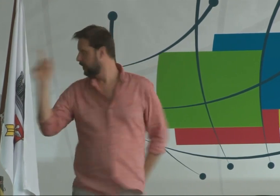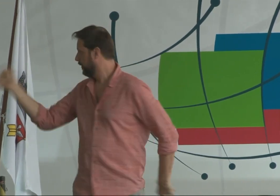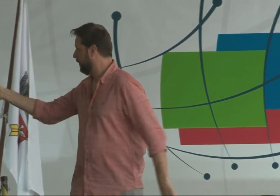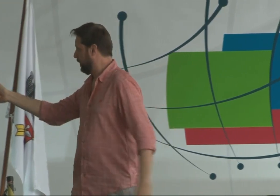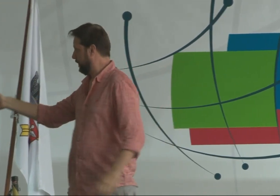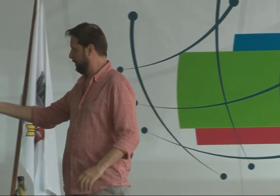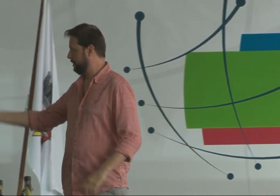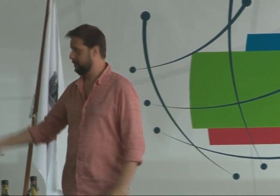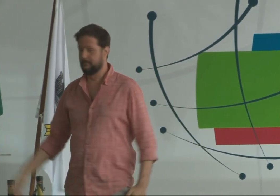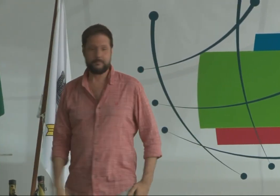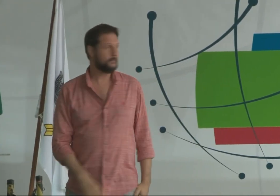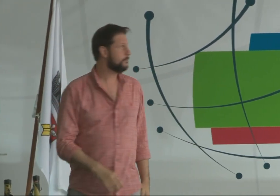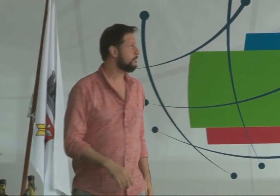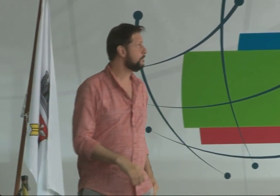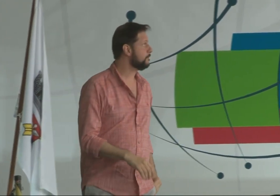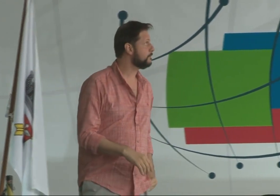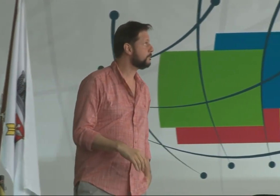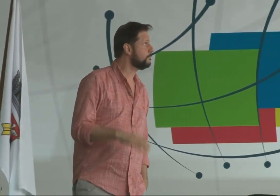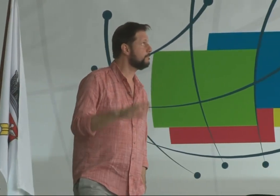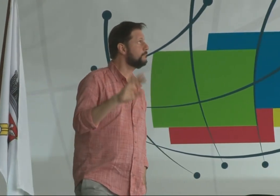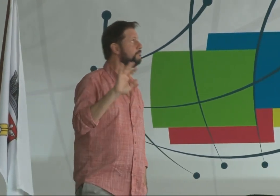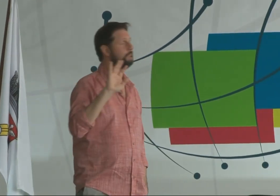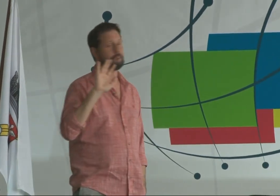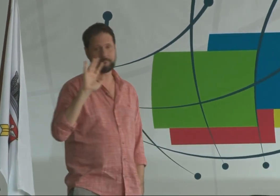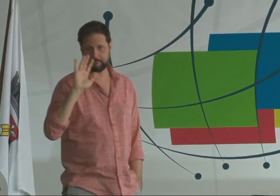comigo essa discussão que eu vou apresentar aqui hoje, em relação às medicinais.